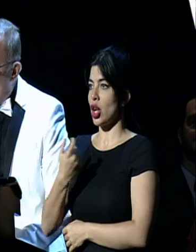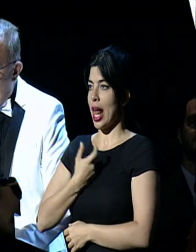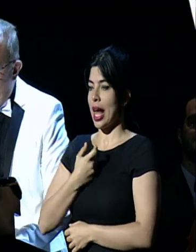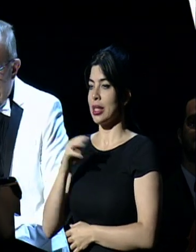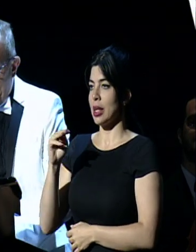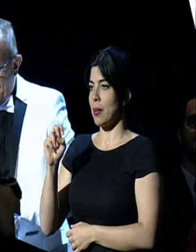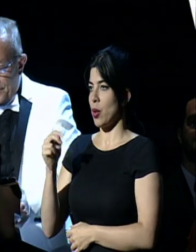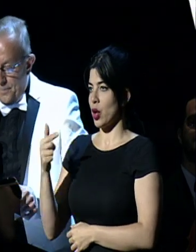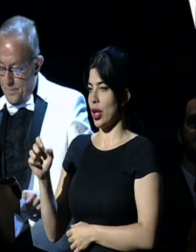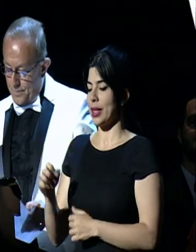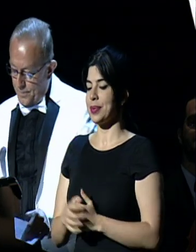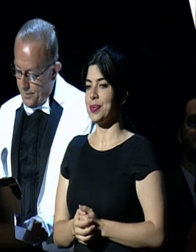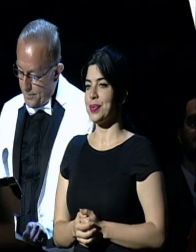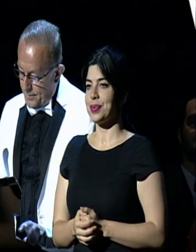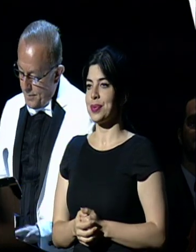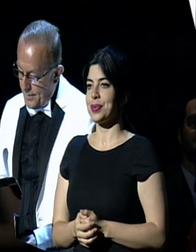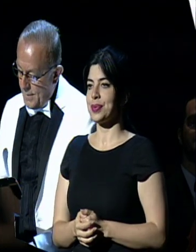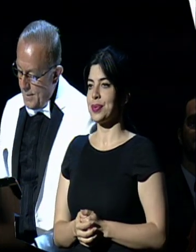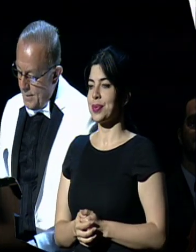Araya Monge.